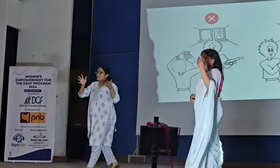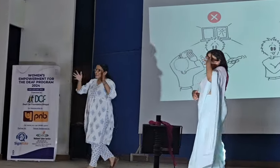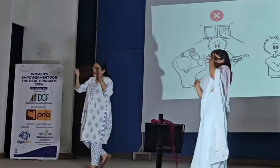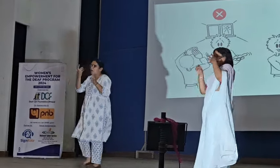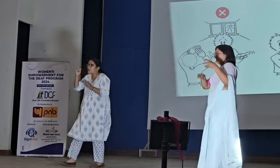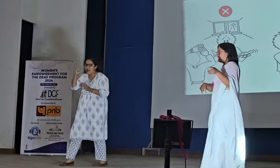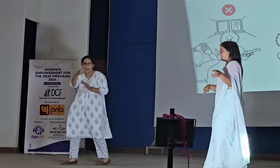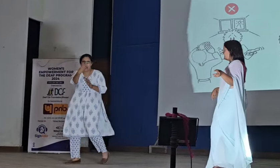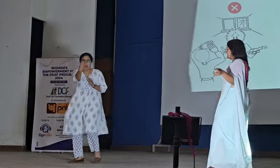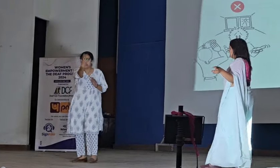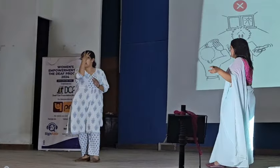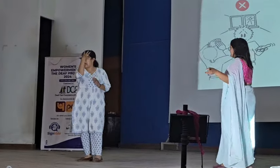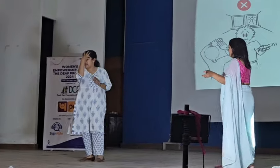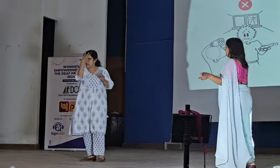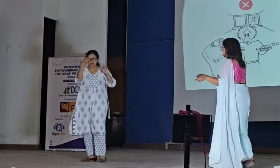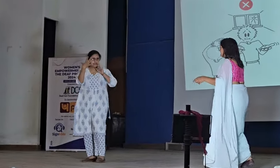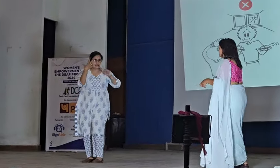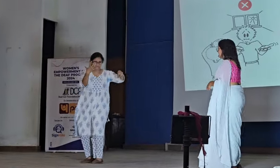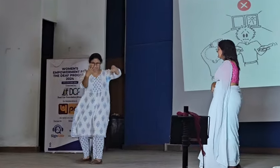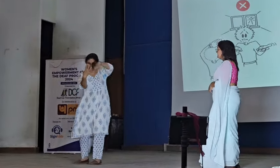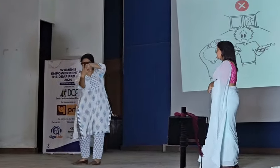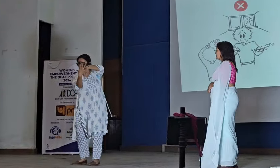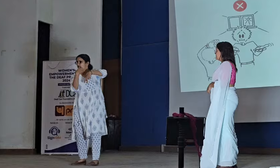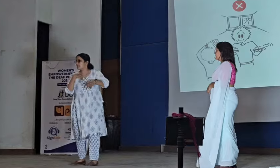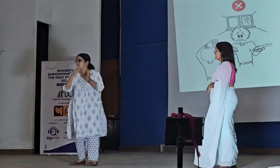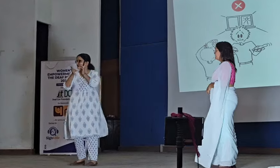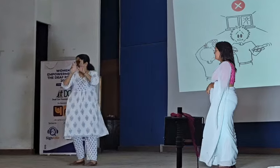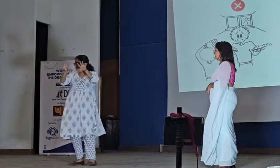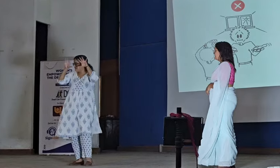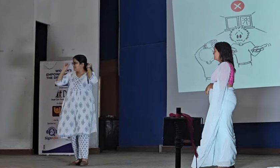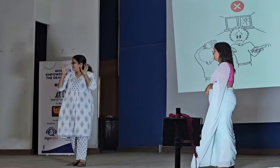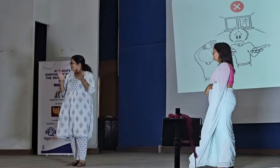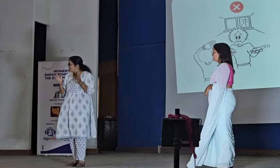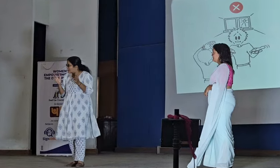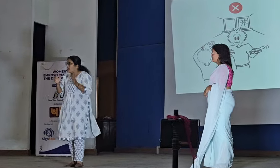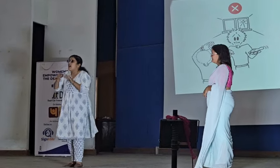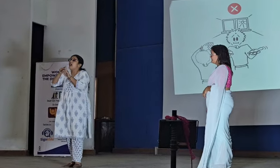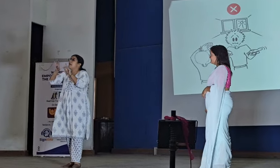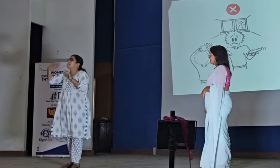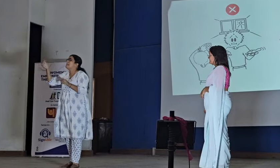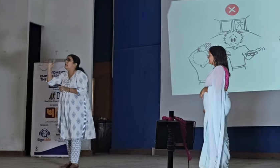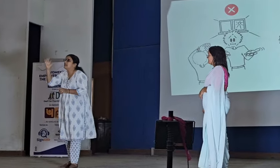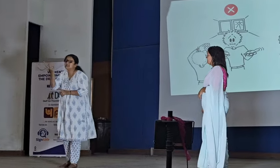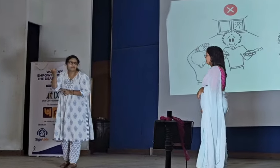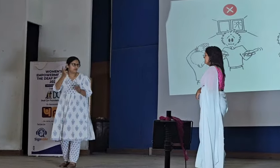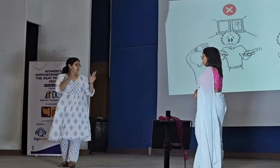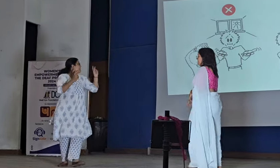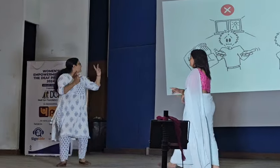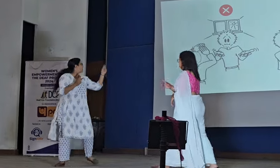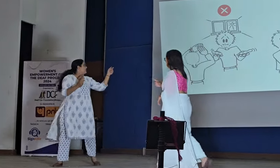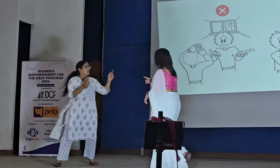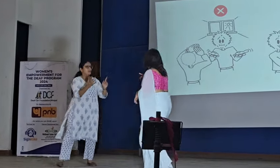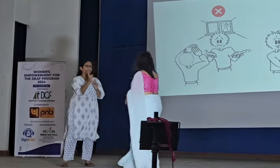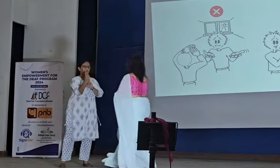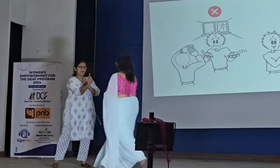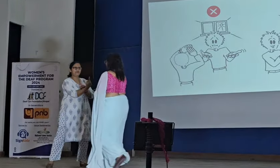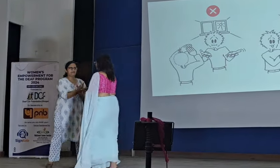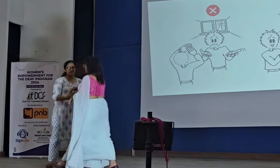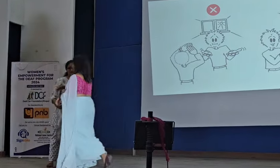नहीं दे रहा, क्यों? क्योंकि पीछे से ब्राइटनेस पड़ रही है, एक डेफ पर्सन है तो मेरे को अच्छे से समझ में नहीं आया, इनको हम कम्फर्टेबल